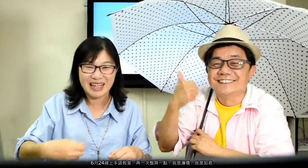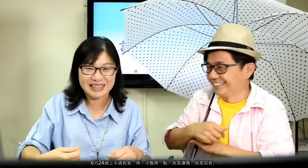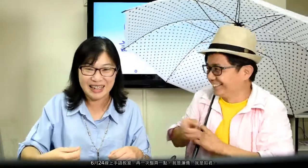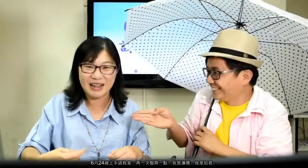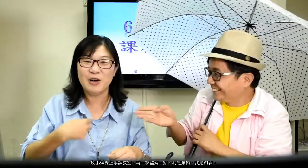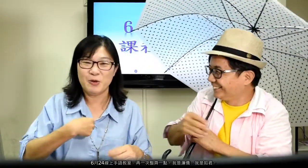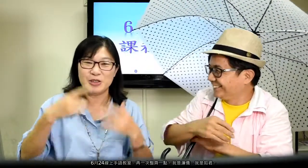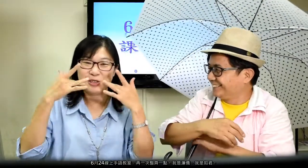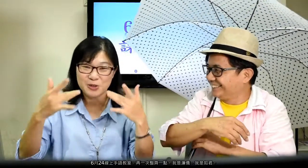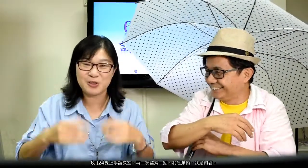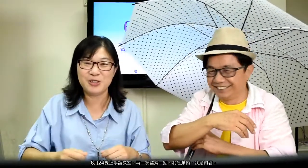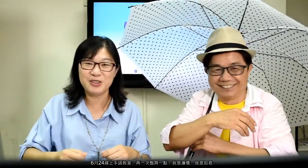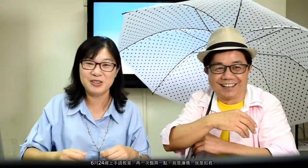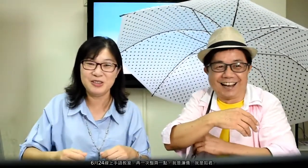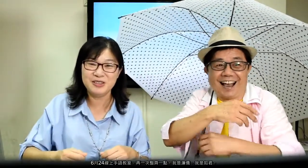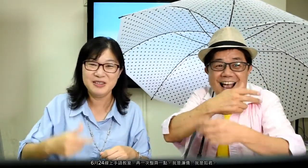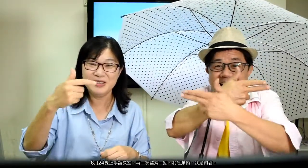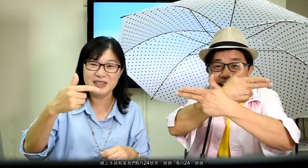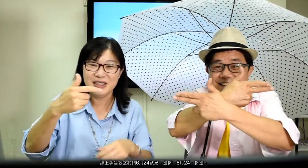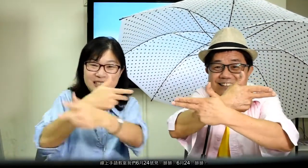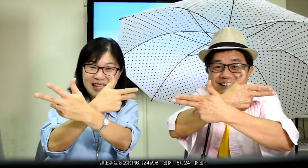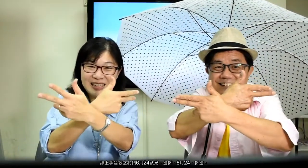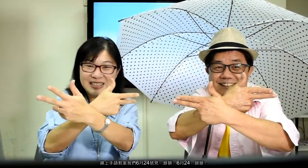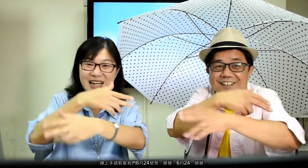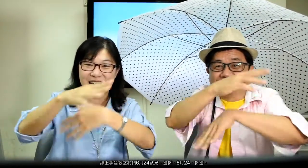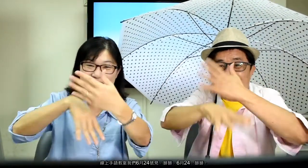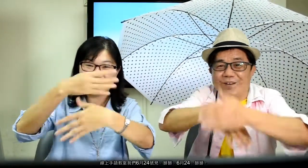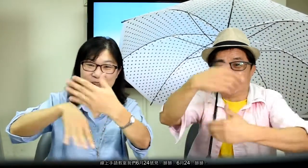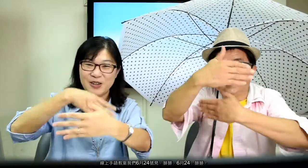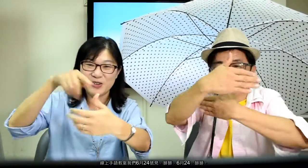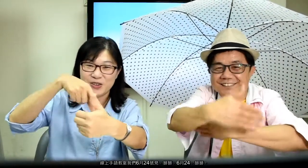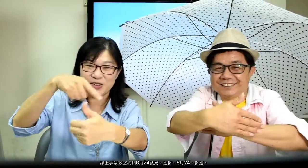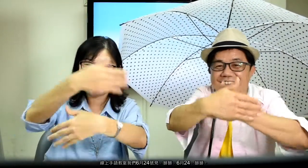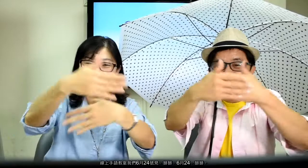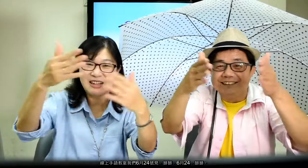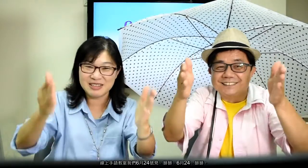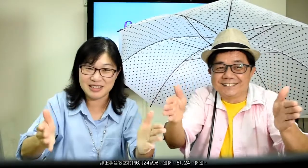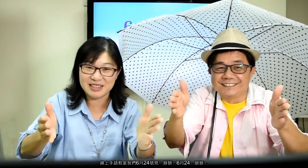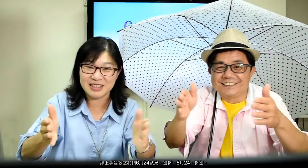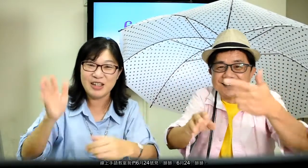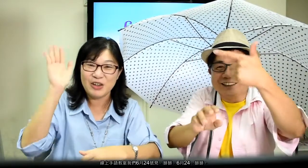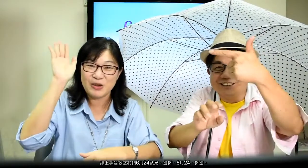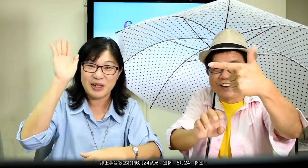连乔，我是如今。线上手语教室，我们